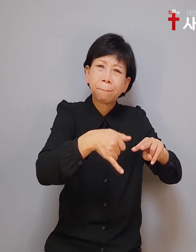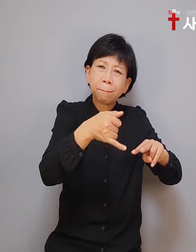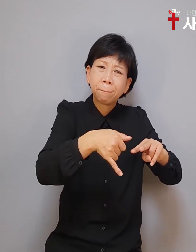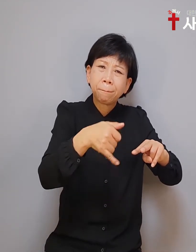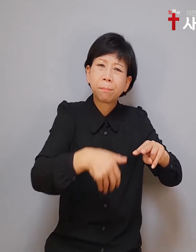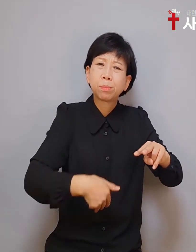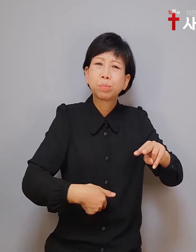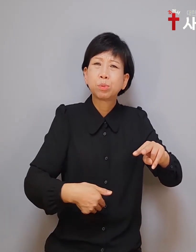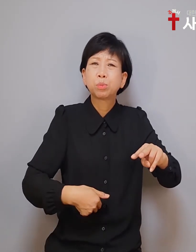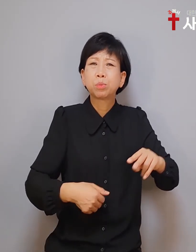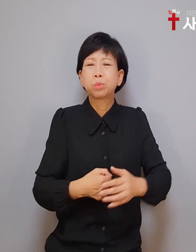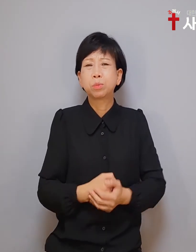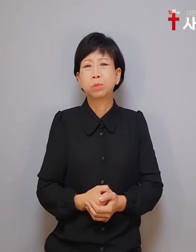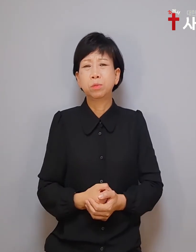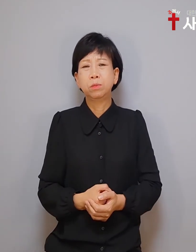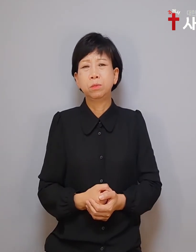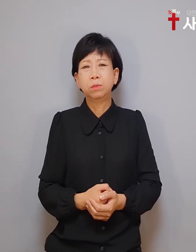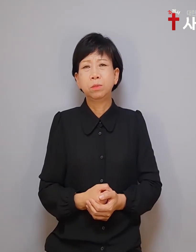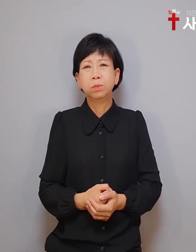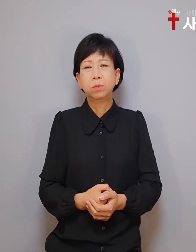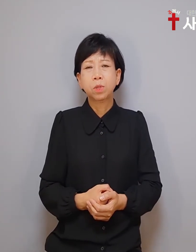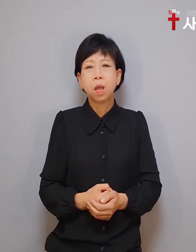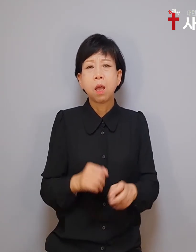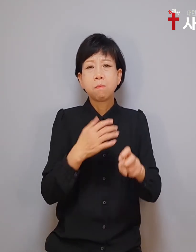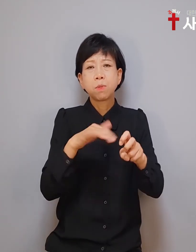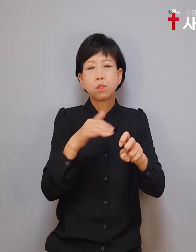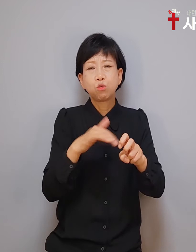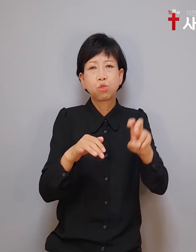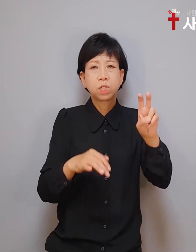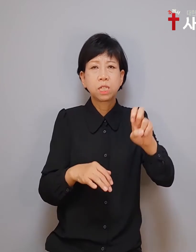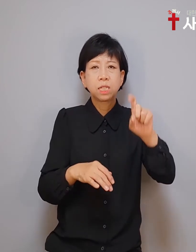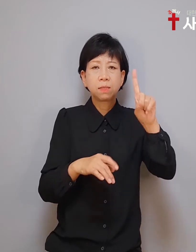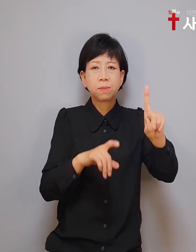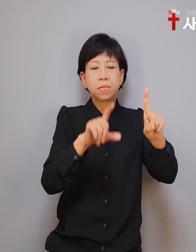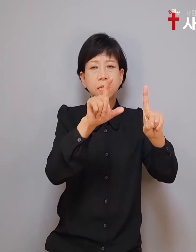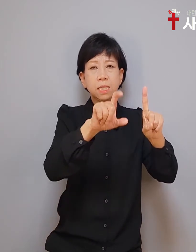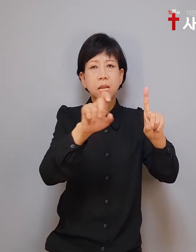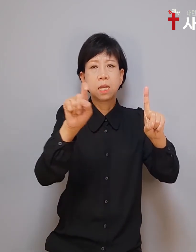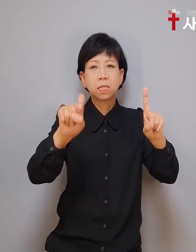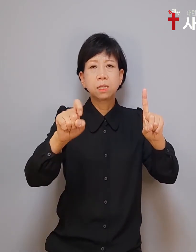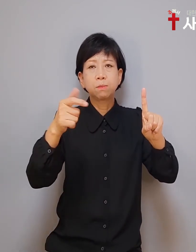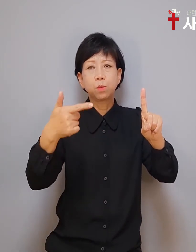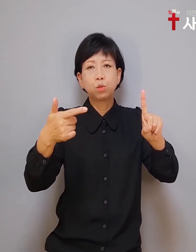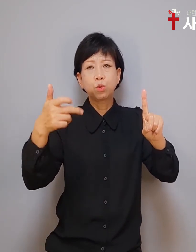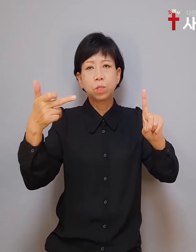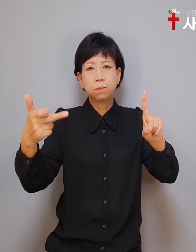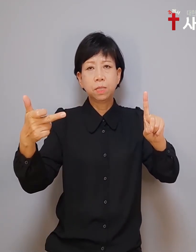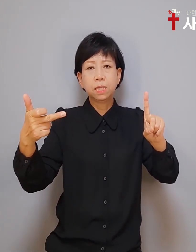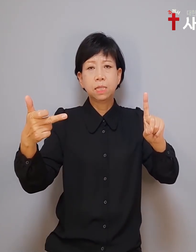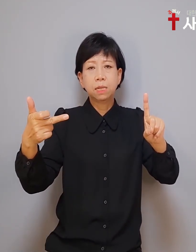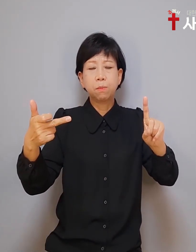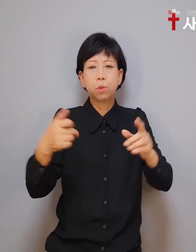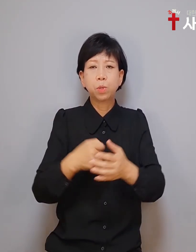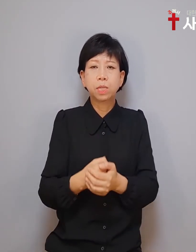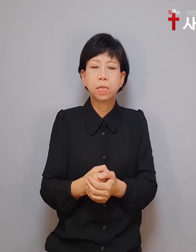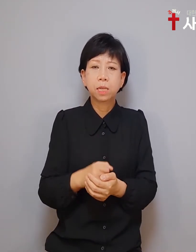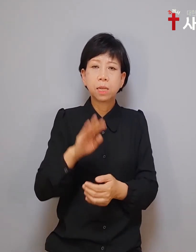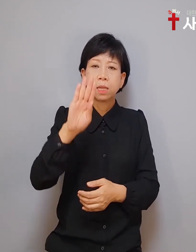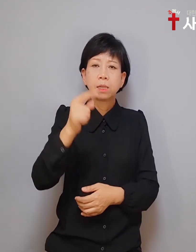17절에 보니까 이제 이스라엘 백성들이 부엘에 도착하는 거예요. 거기서 부엘에 이르니 부엘은 여호와께서 모세에게